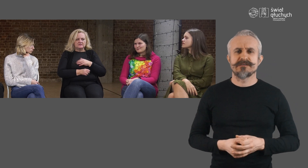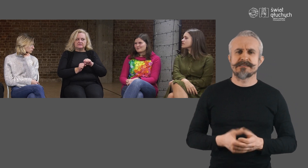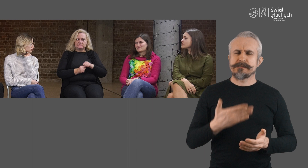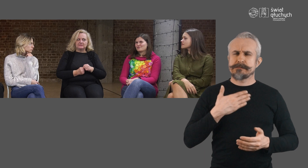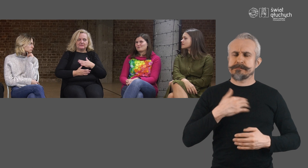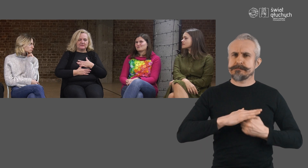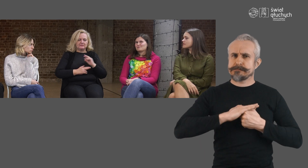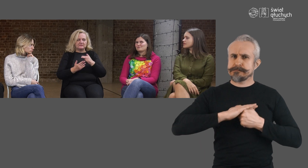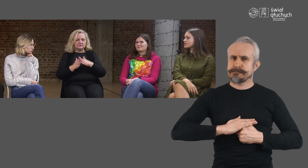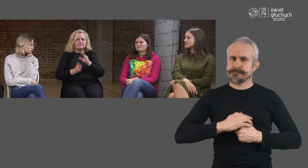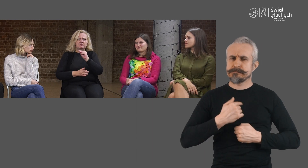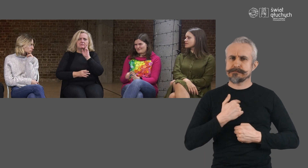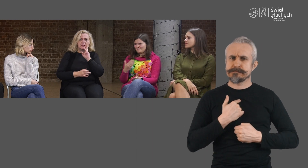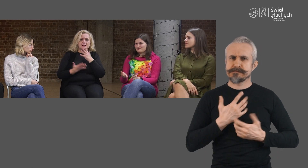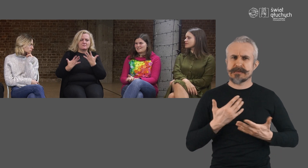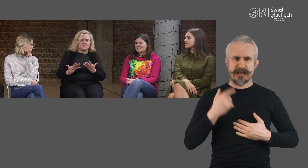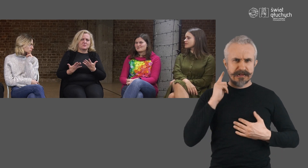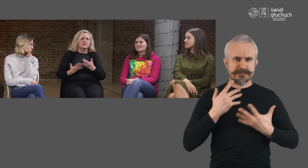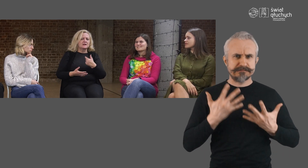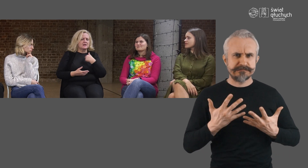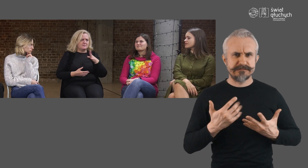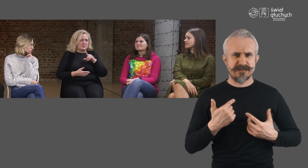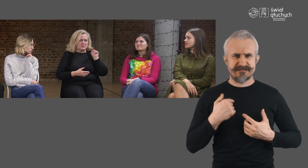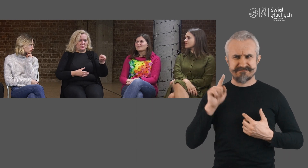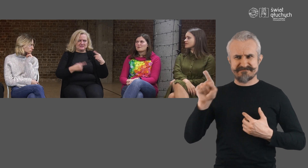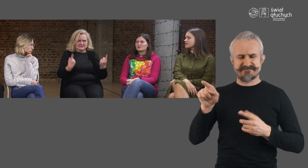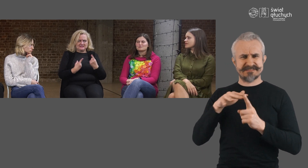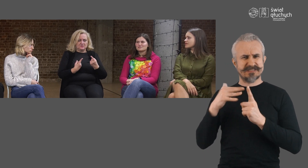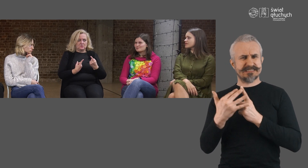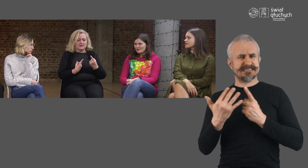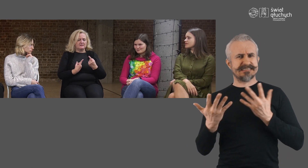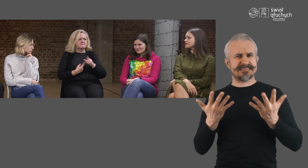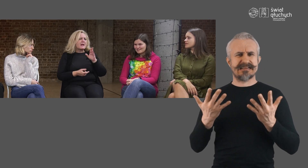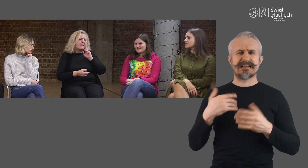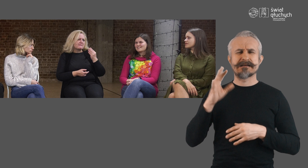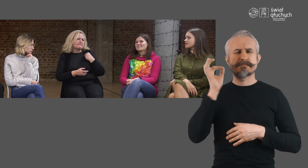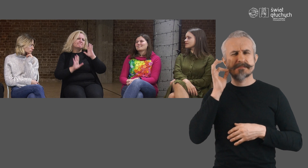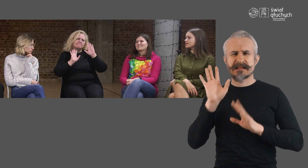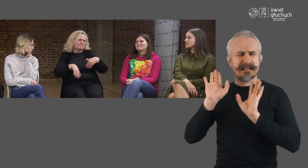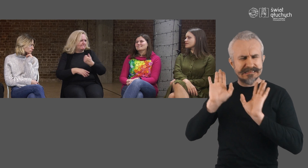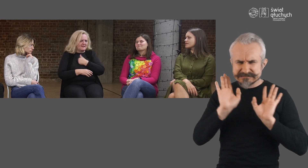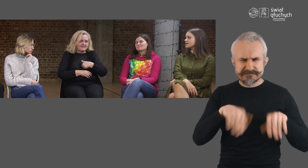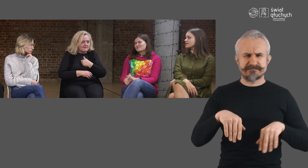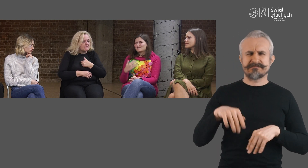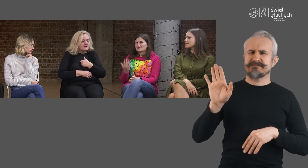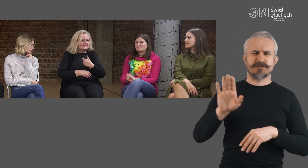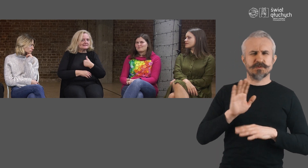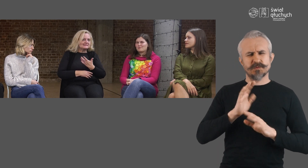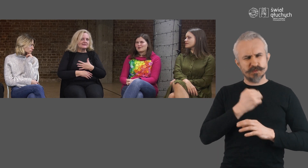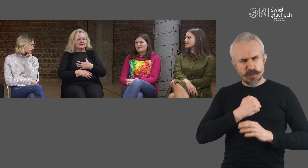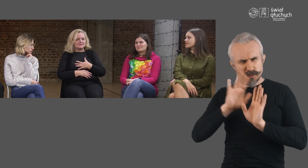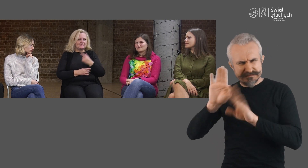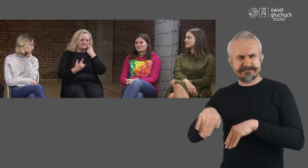do domu i mówię do mamy, że mamo, była taka sytuacja, ale Ronia mówi, nie przejmuj się. No ja trochę